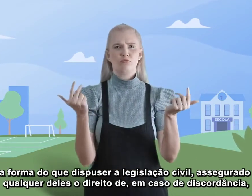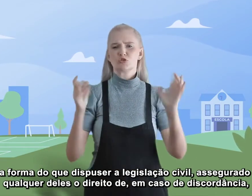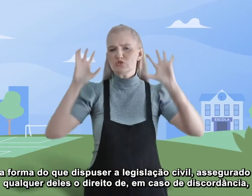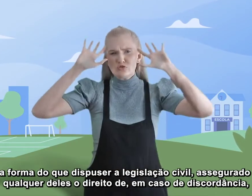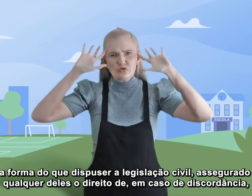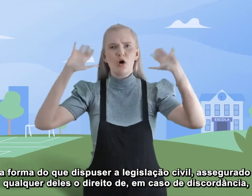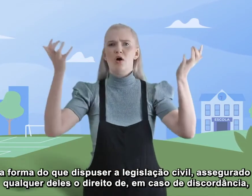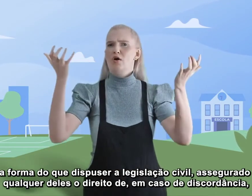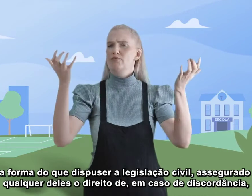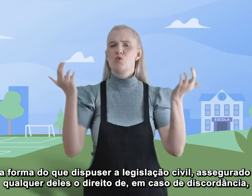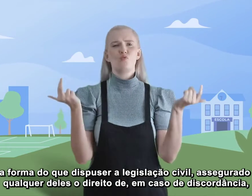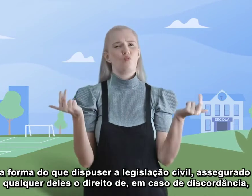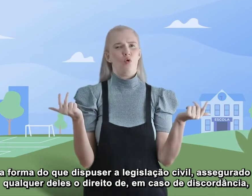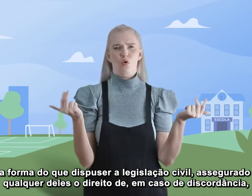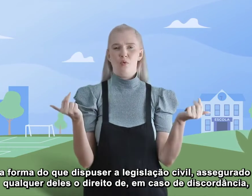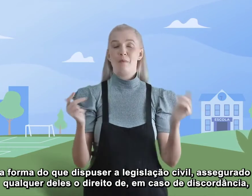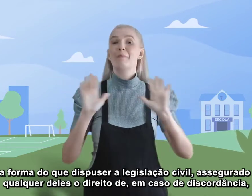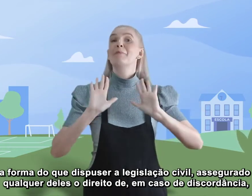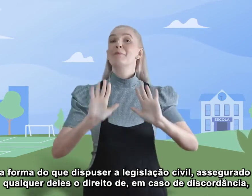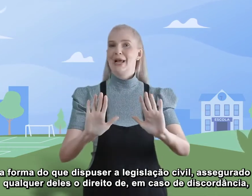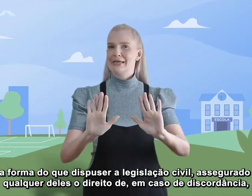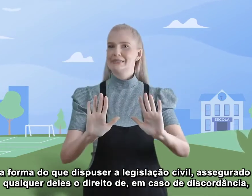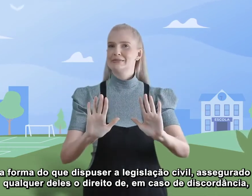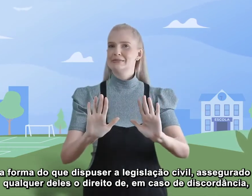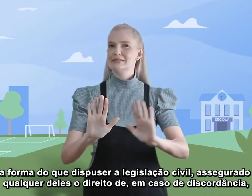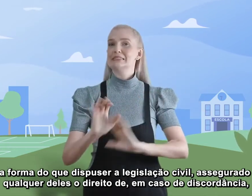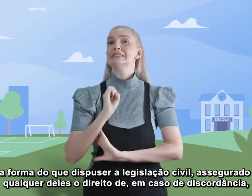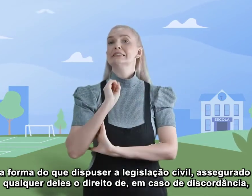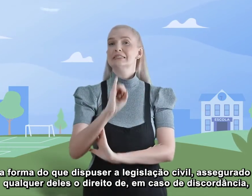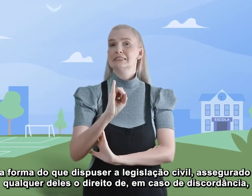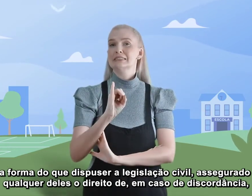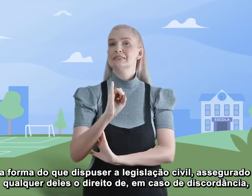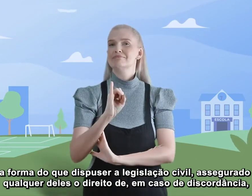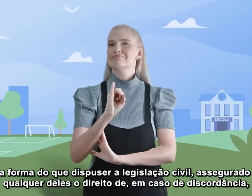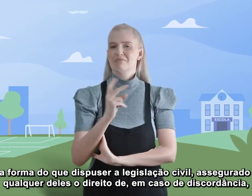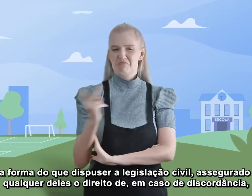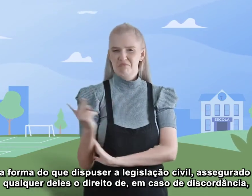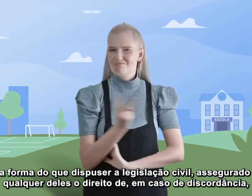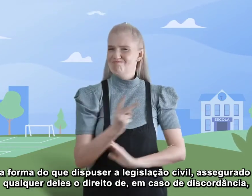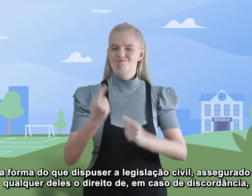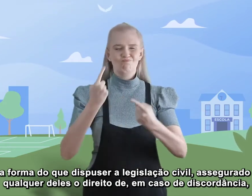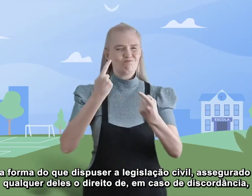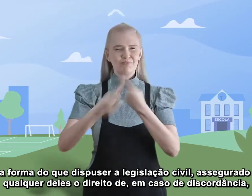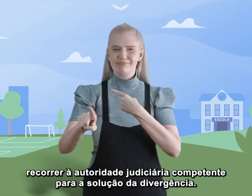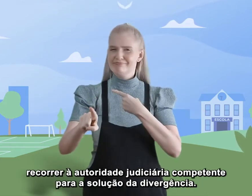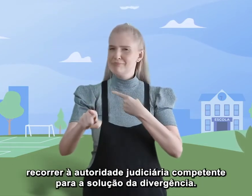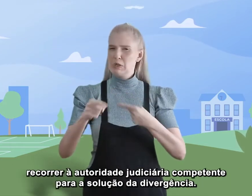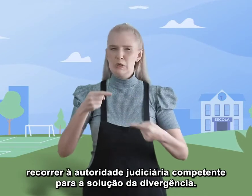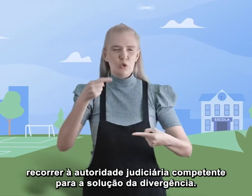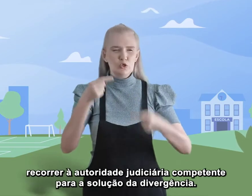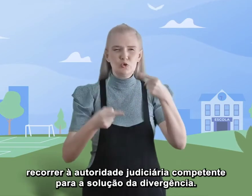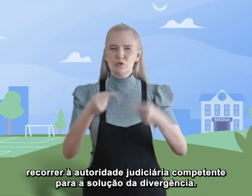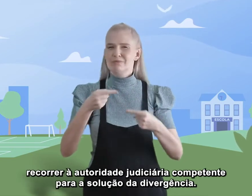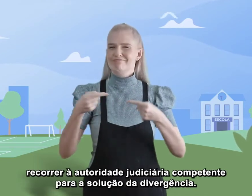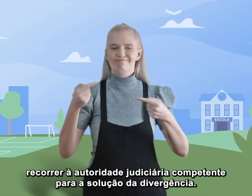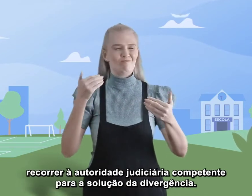legislação civil, assegurado a qualquer deles o direito de, em caso de discordância, recorrer à autoridade